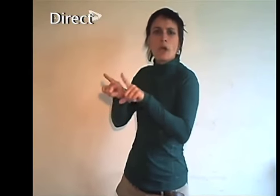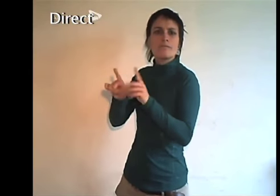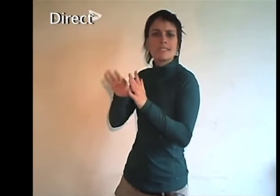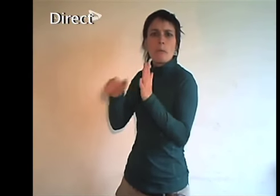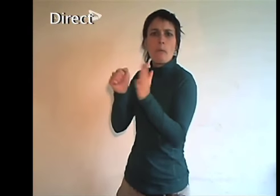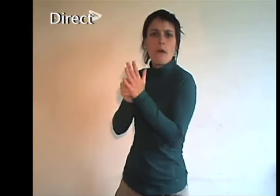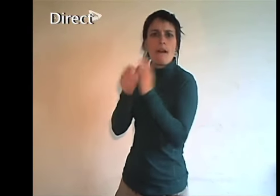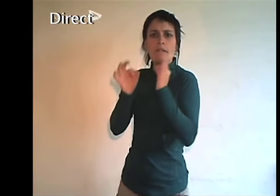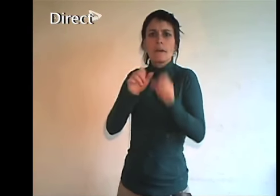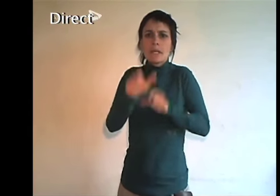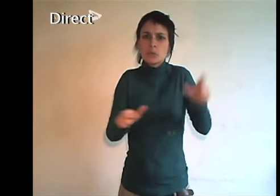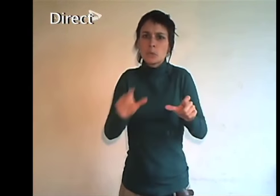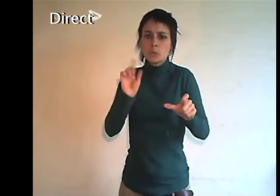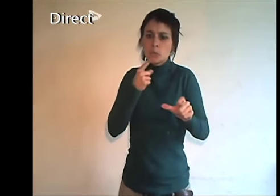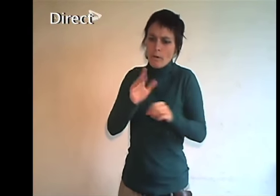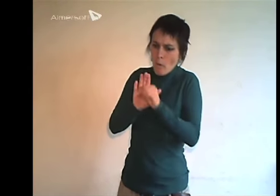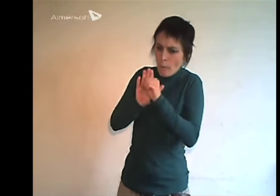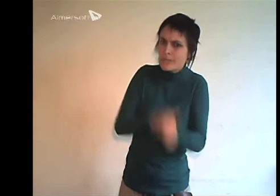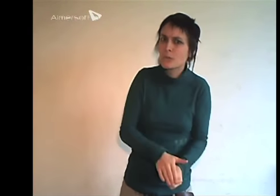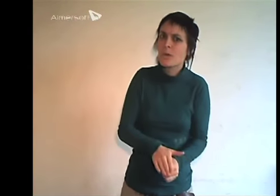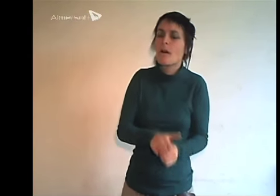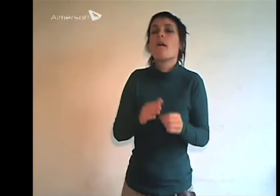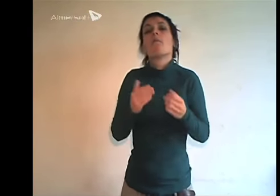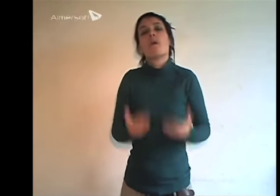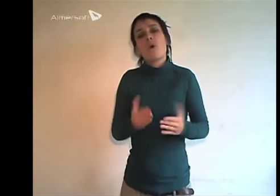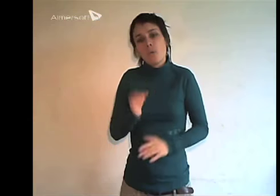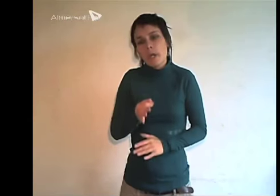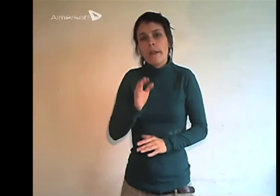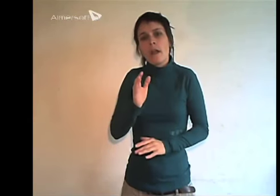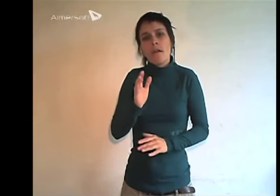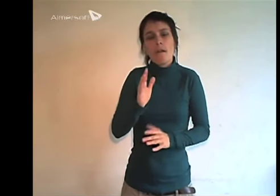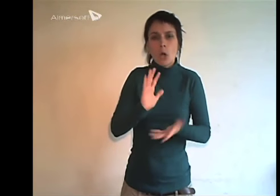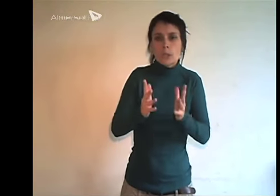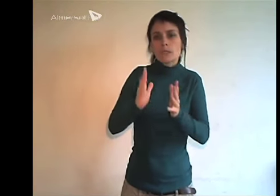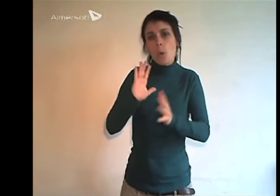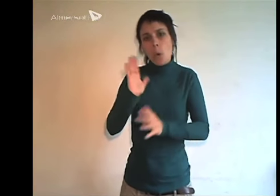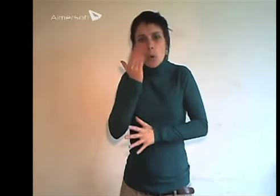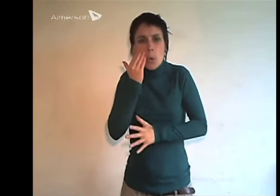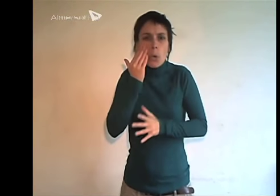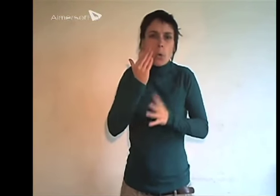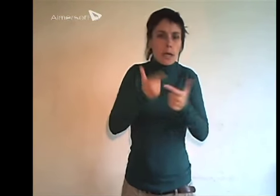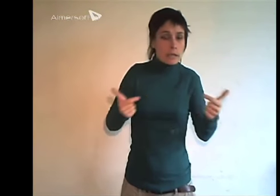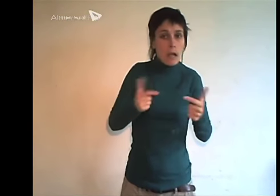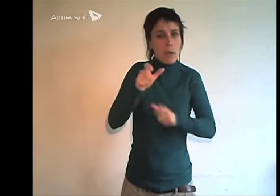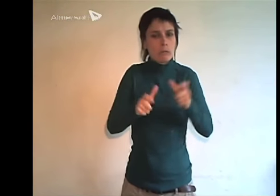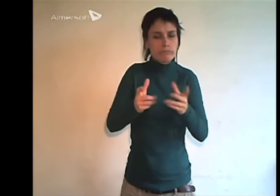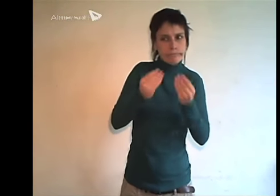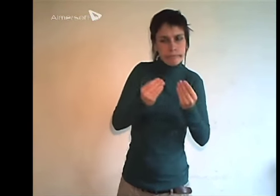l'oppression en fait qu'ont subi les sourds parce que on a voulu là maintenant on reconnaît plus ou moins la langue des signes, il y a des gens qui apprennent mais on l'a interdit très longtemps et en